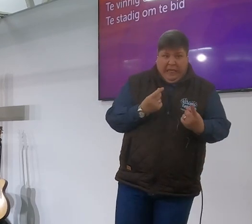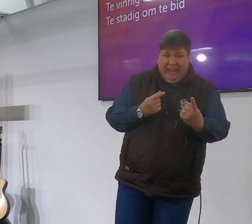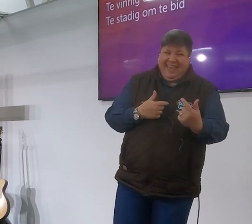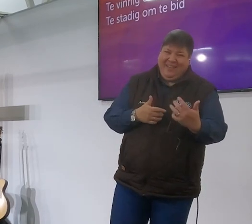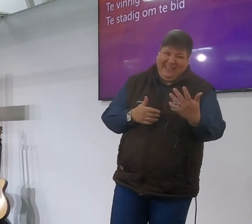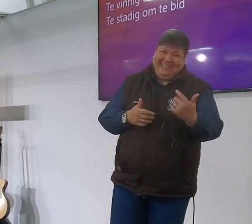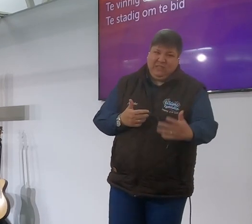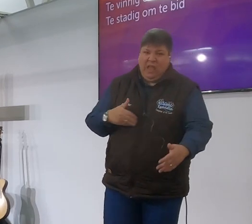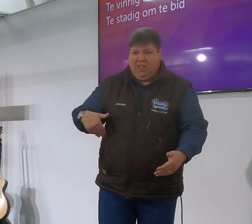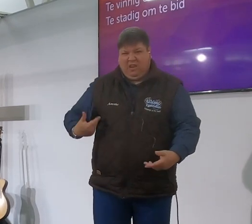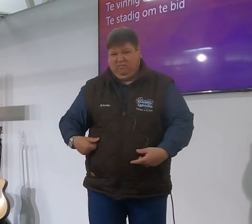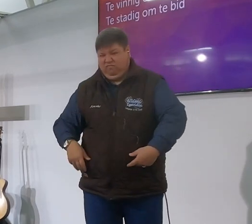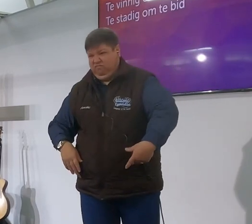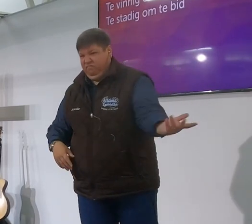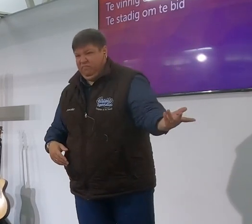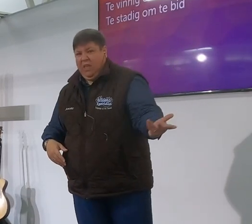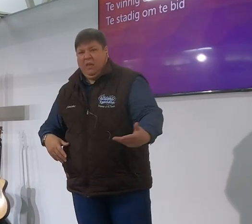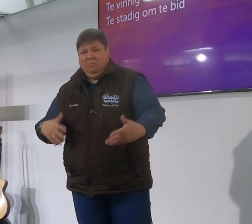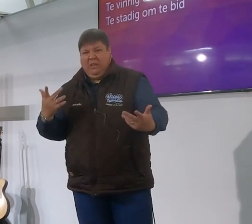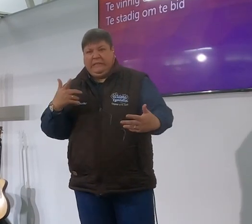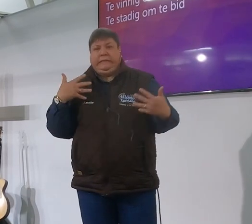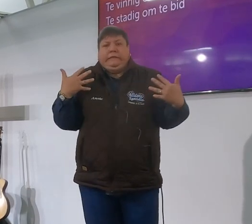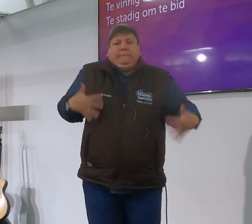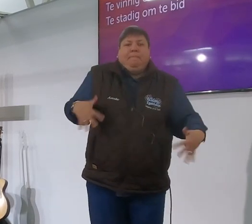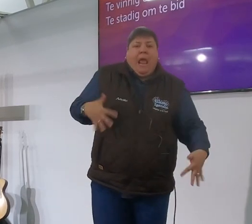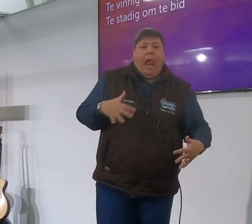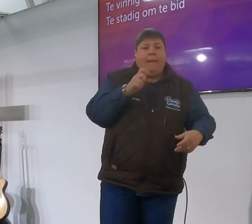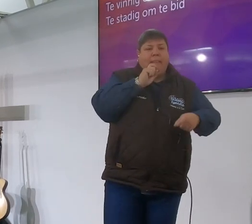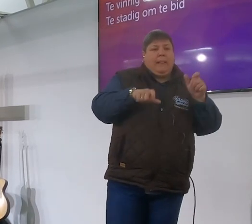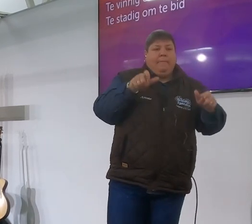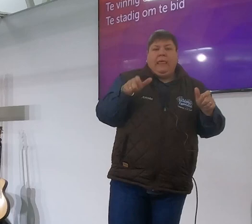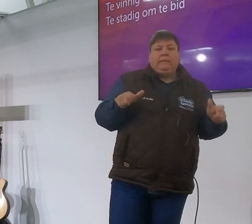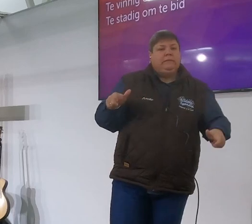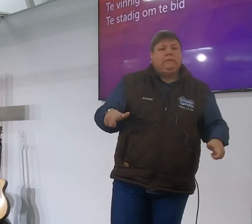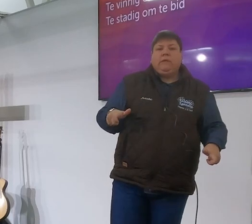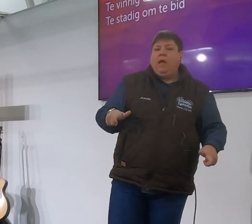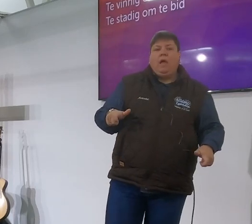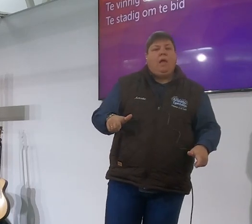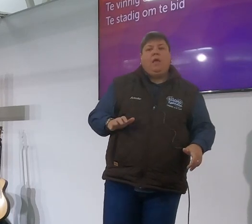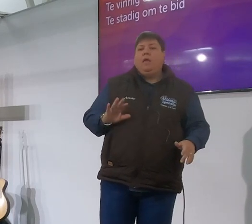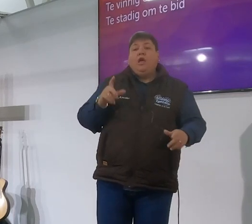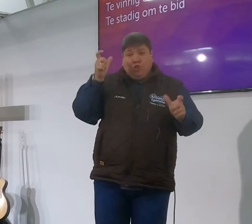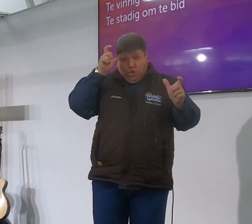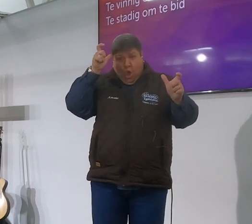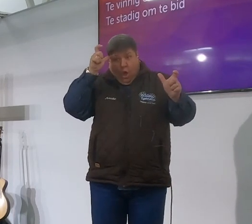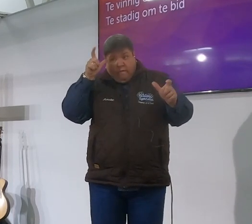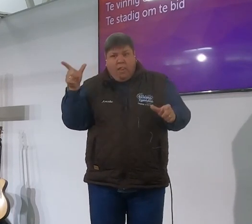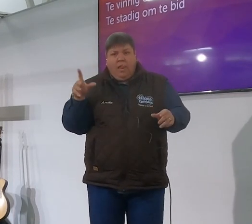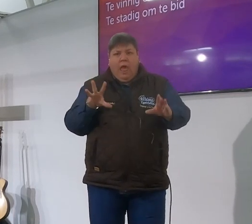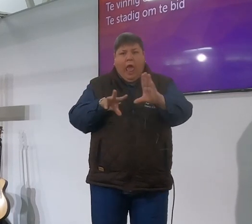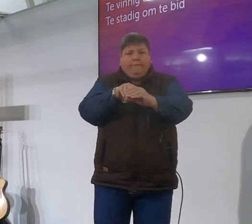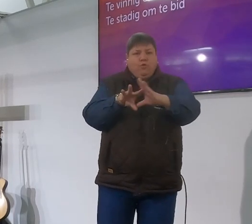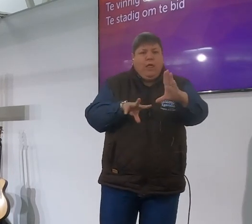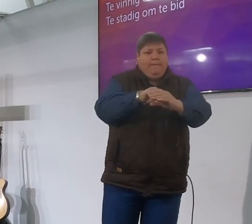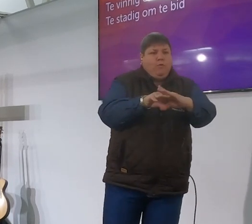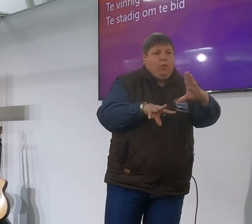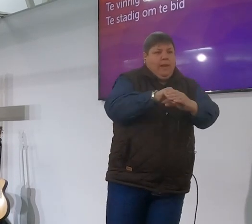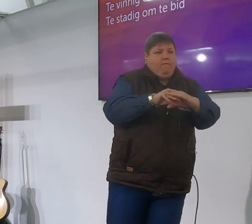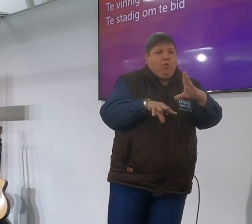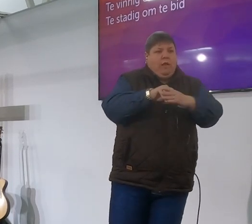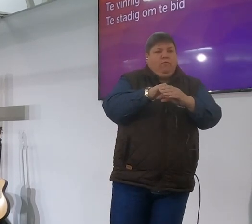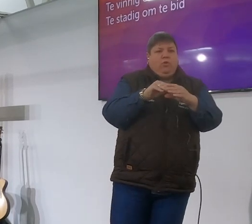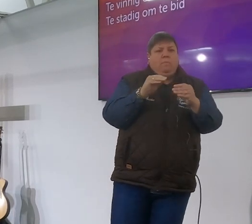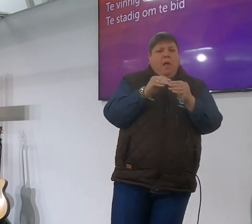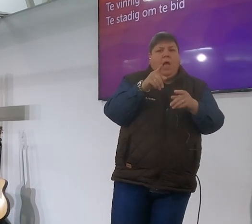jaag jou hierdie kant toe jaag jou en jy weet nie waar jy is en jy is die mekaar en ek denk dit is wat die duivel baie keer met ons doen in ons leven ja uit ons so die mekaar ek weet